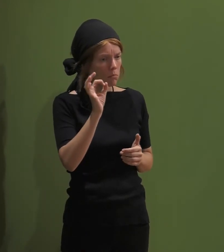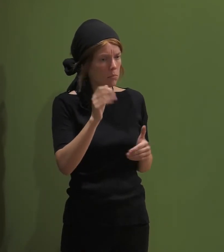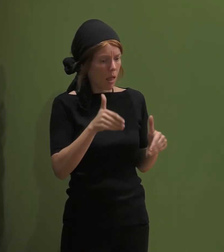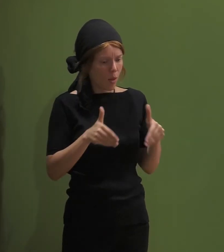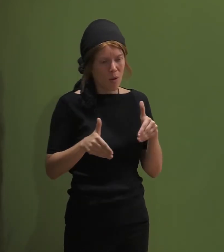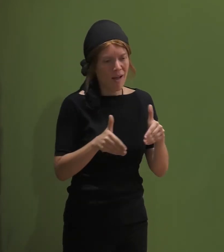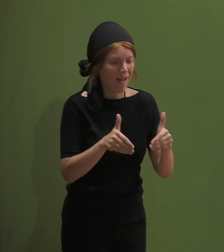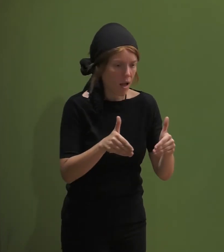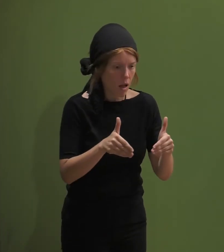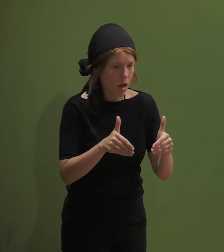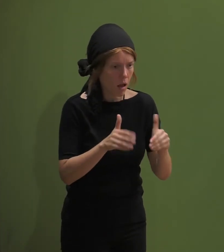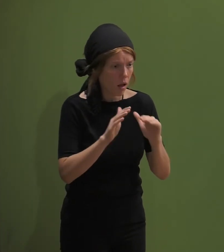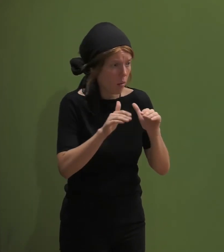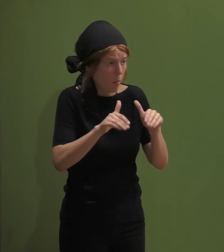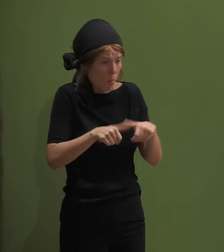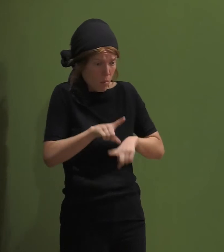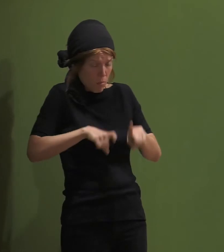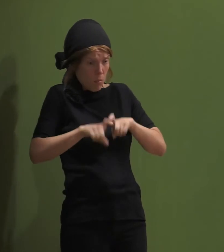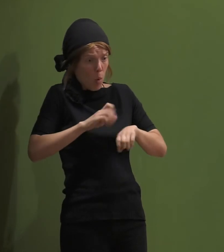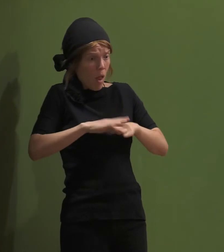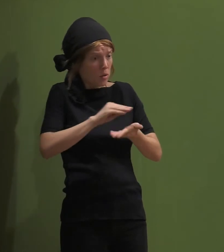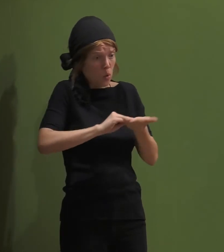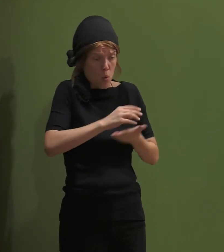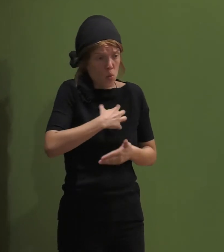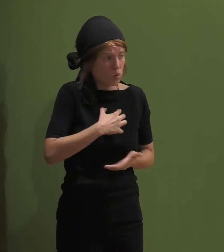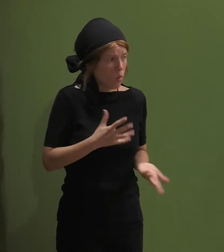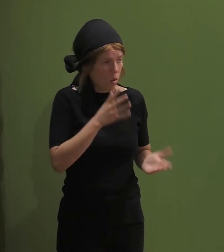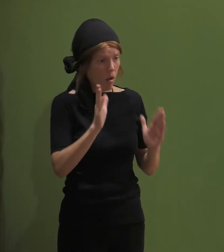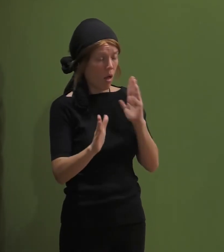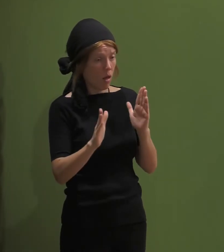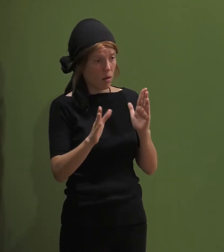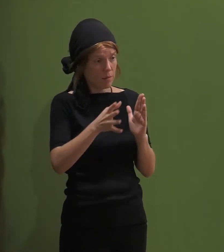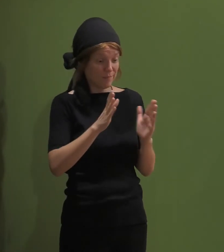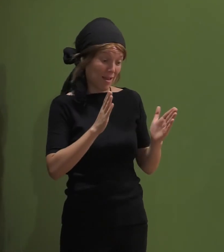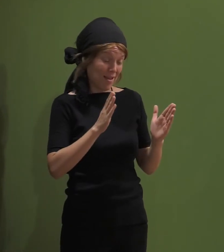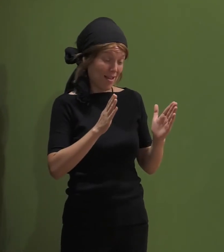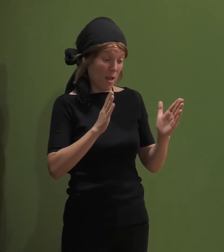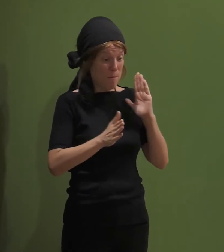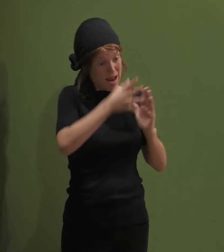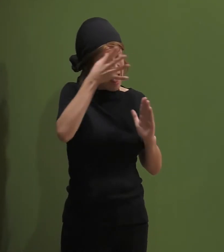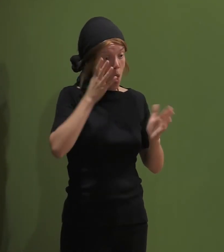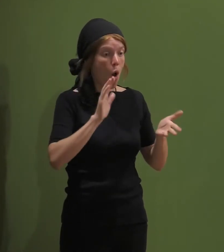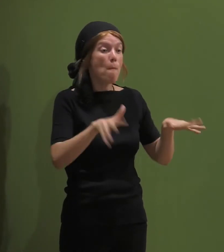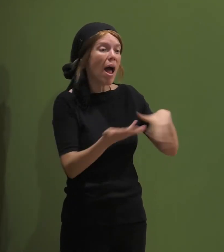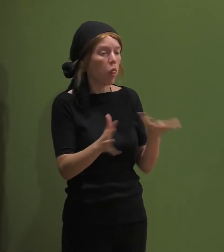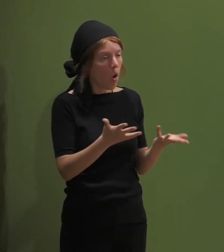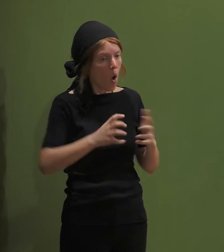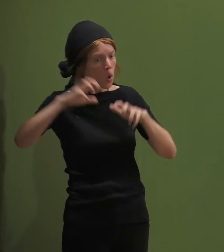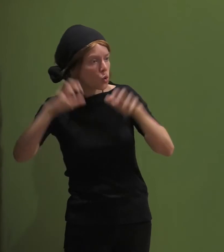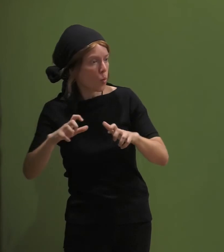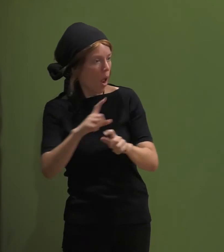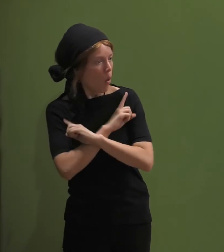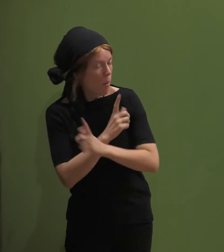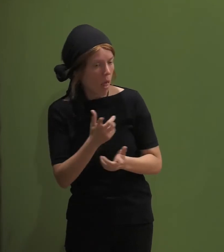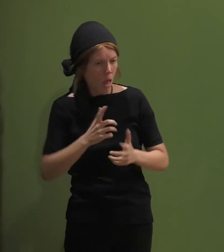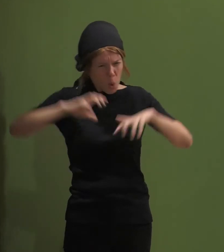retorno, con lo cual lo podremos lograr, si no empezará el verano en el mes de marzo y acabará el verano en el mes de noviembre. Las lluvias serán mucho